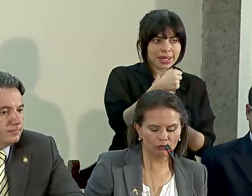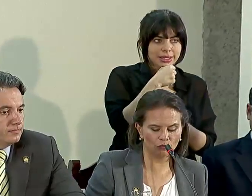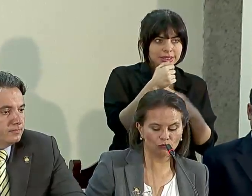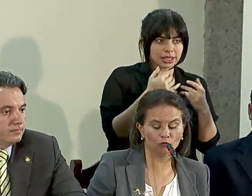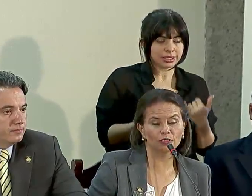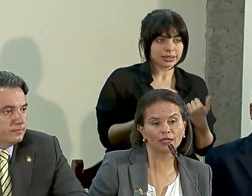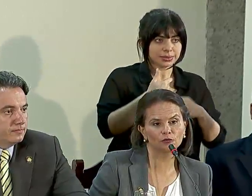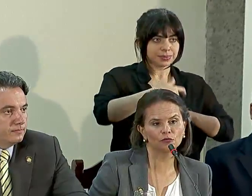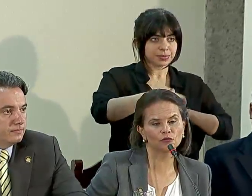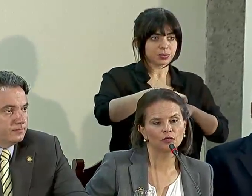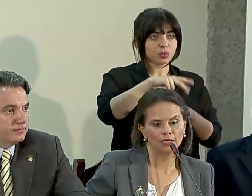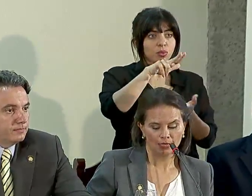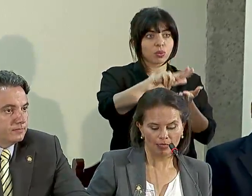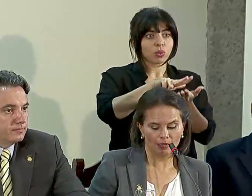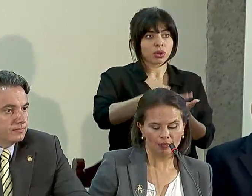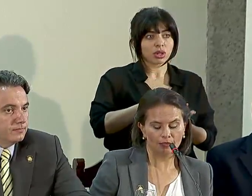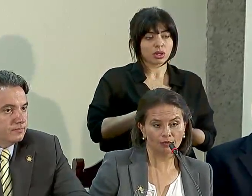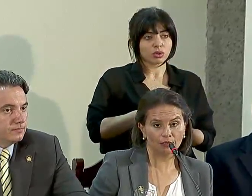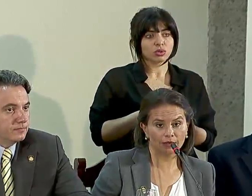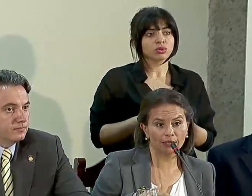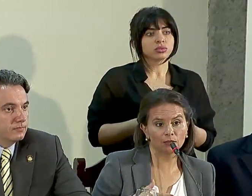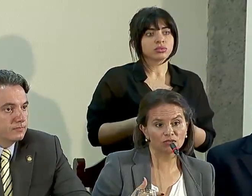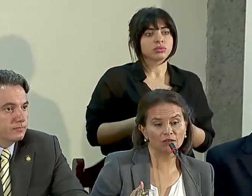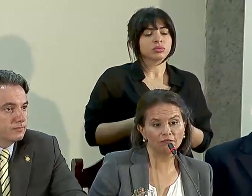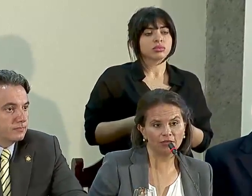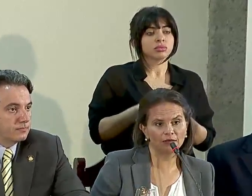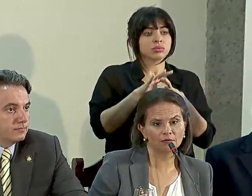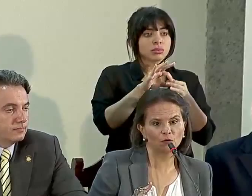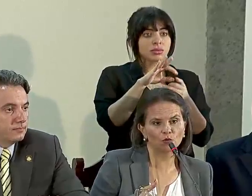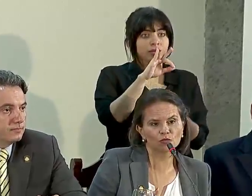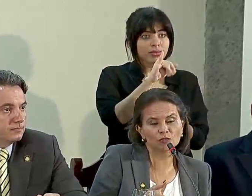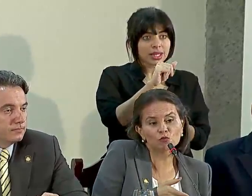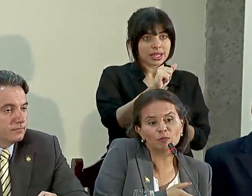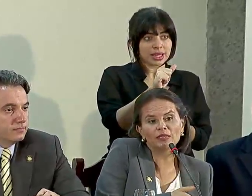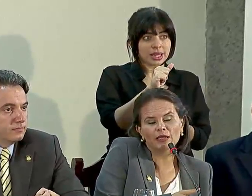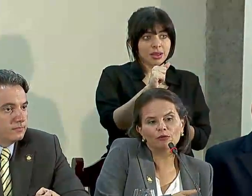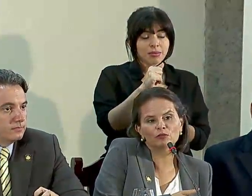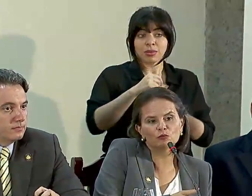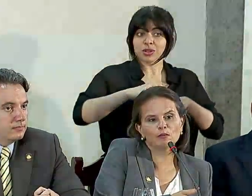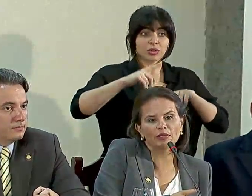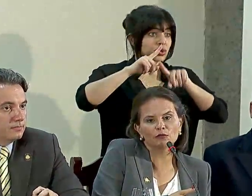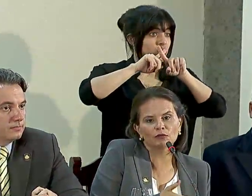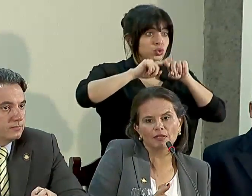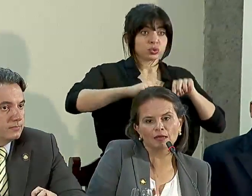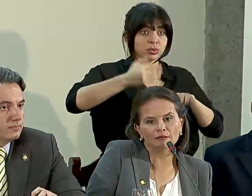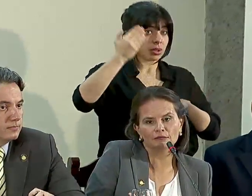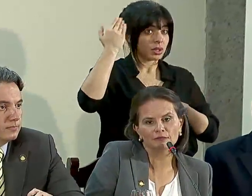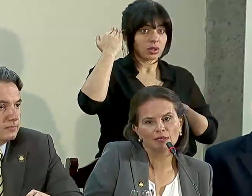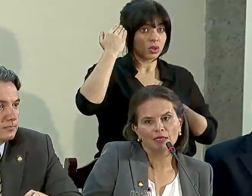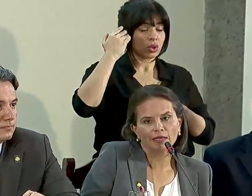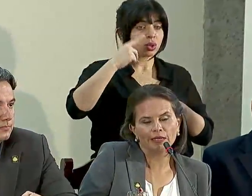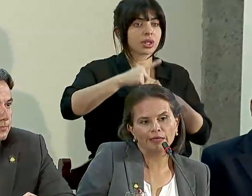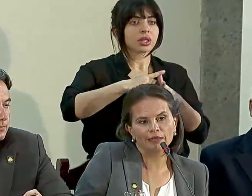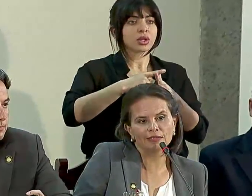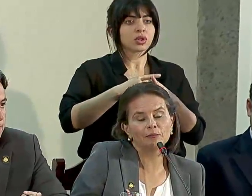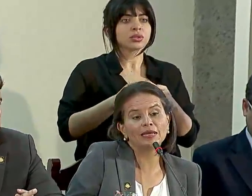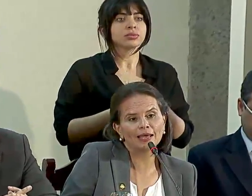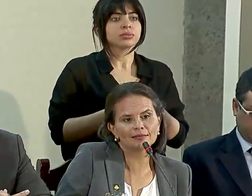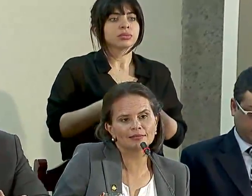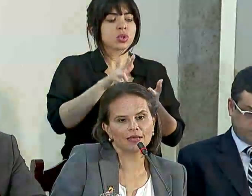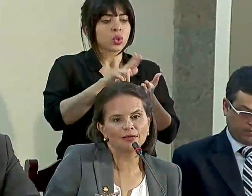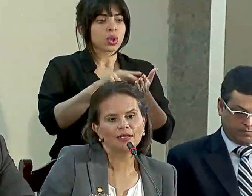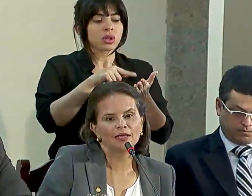este momento los contratos relativos al FIA, como no se suspendieron en su momento, están